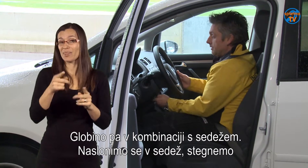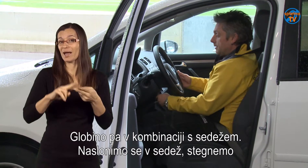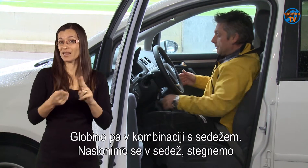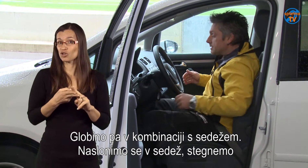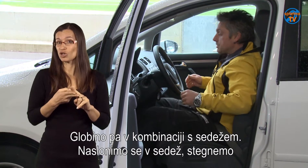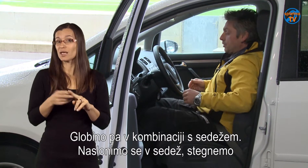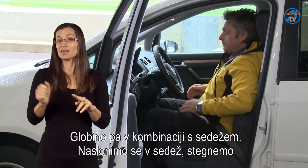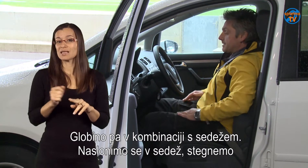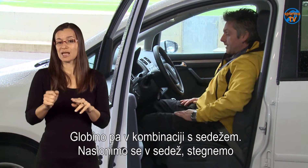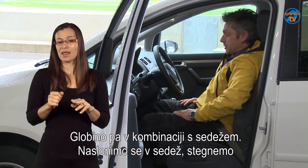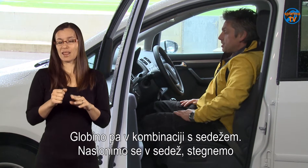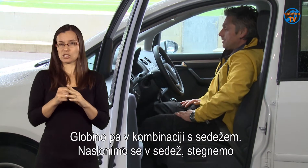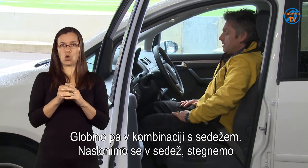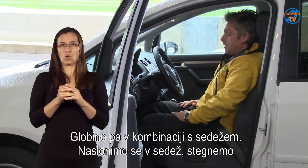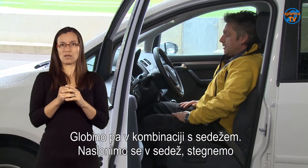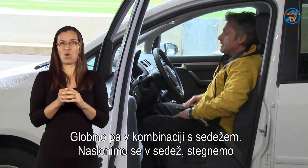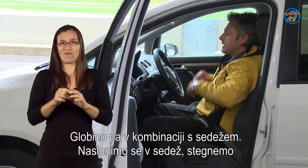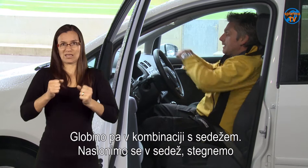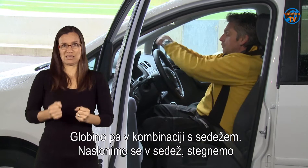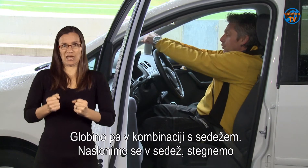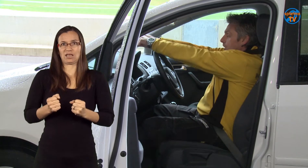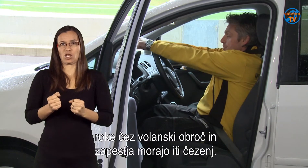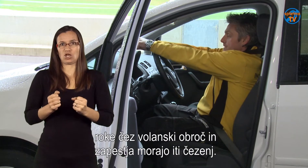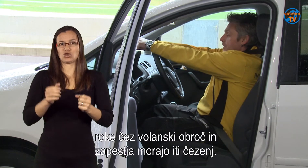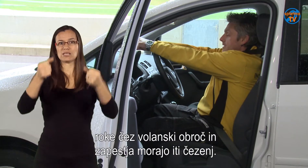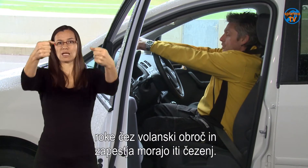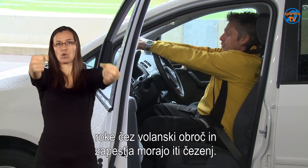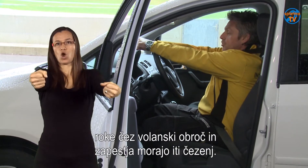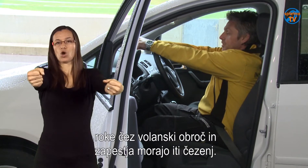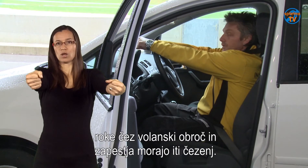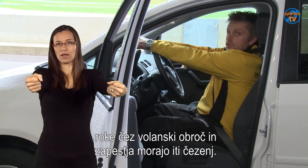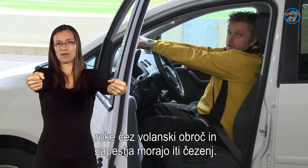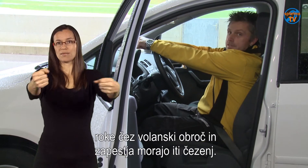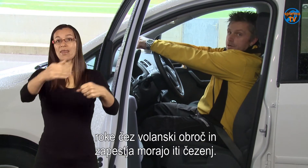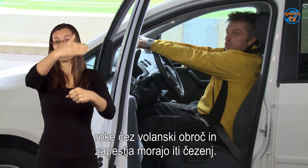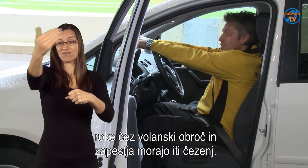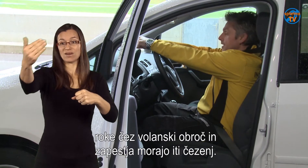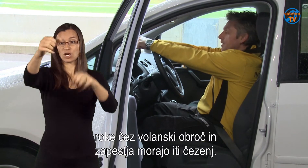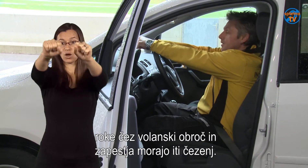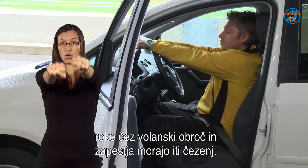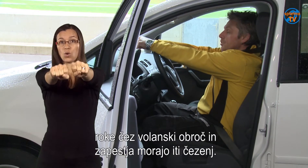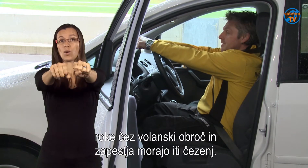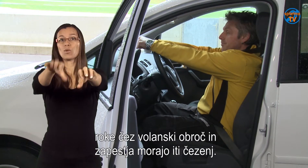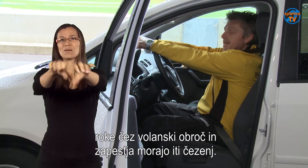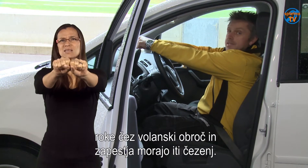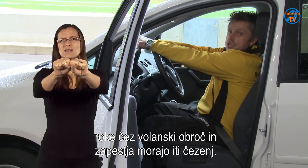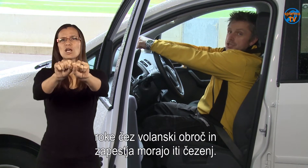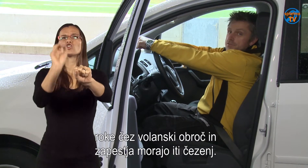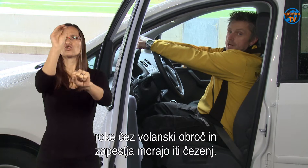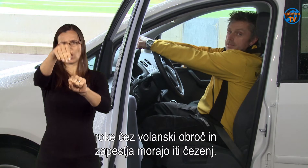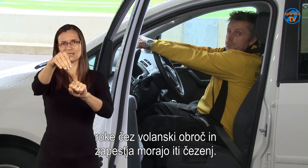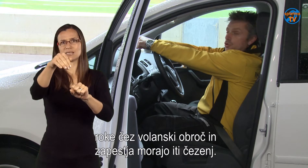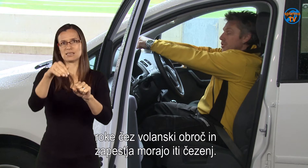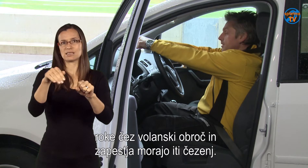način se naslonimo v sedež, stegnemo roke čez volanski obroč, na vrhu volanskega obroča in morajo iti zapestja